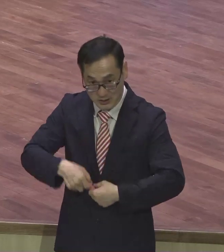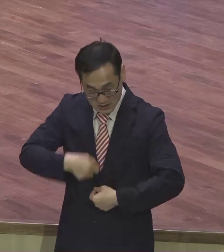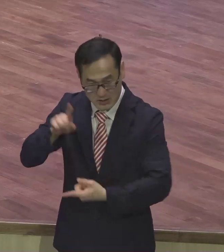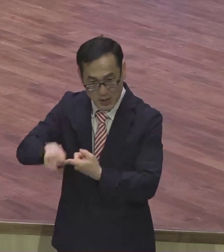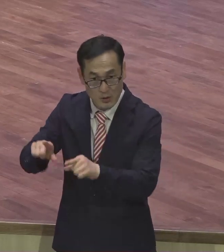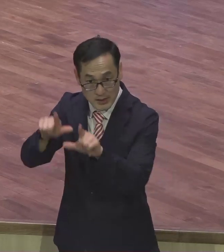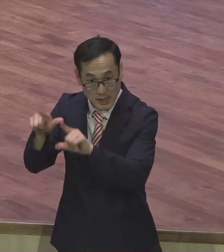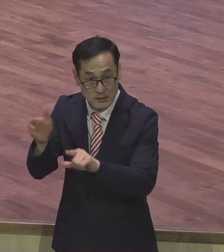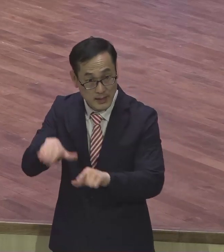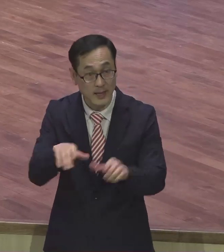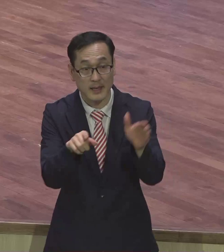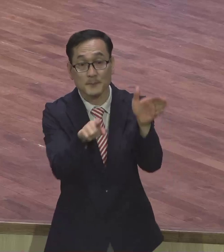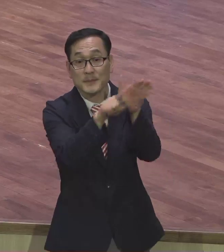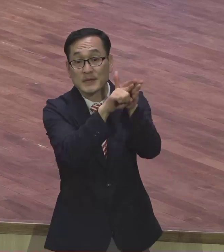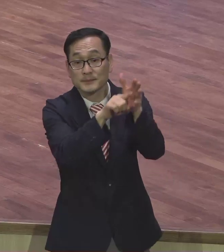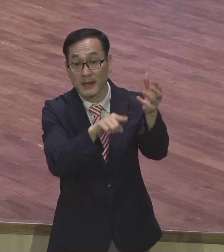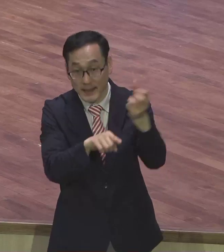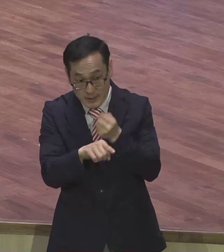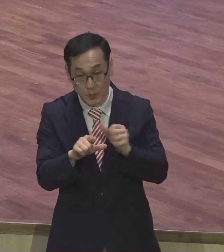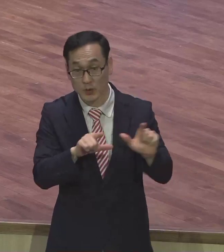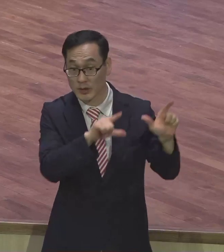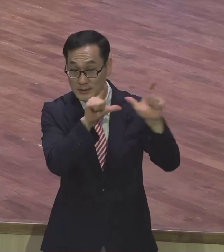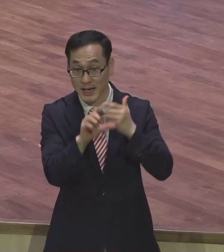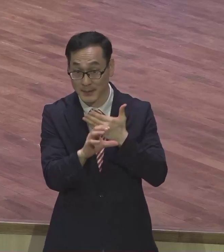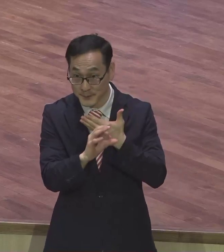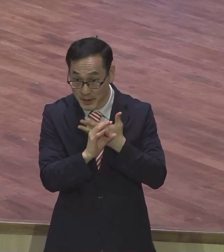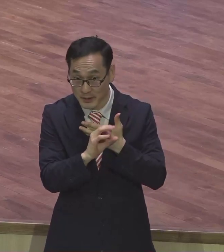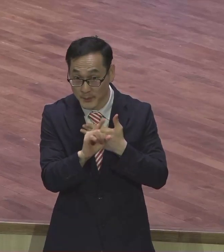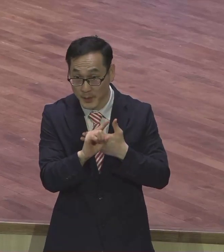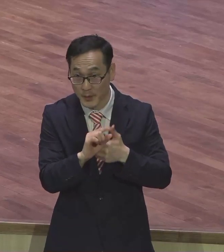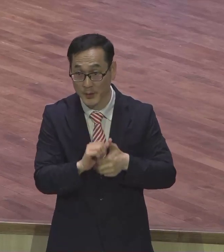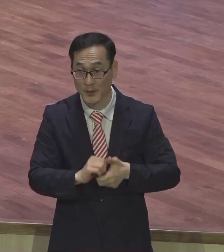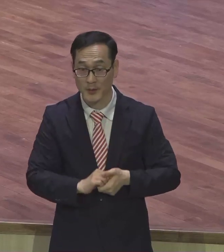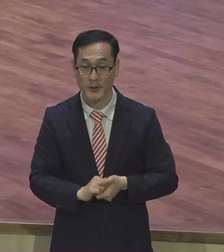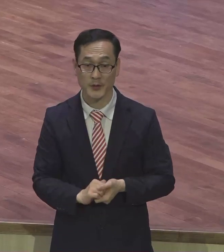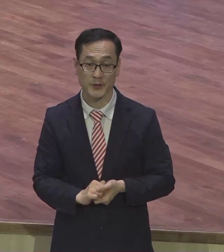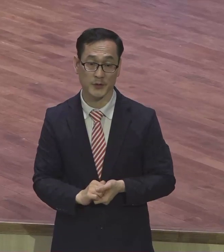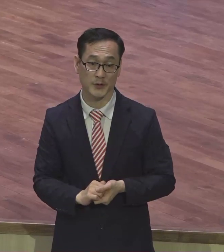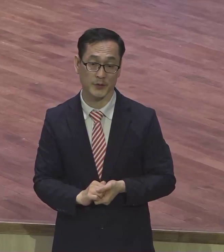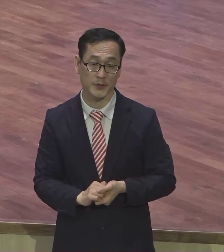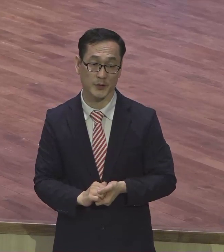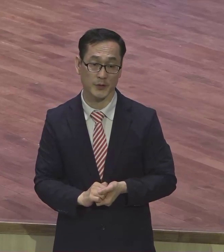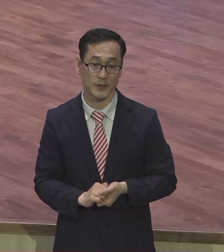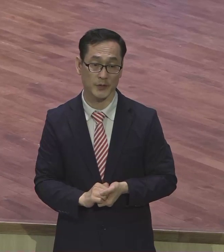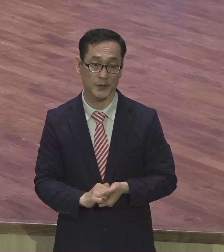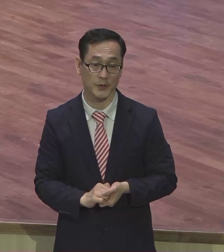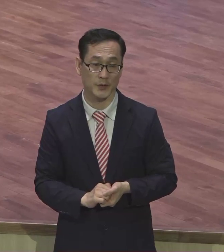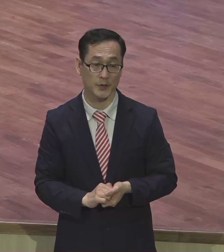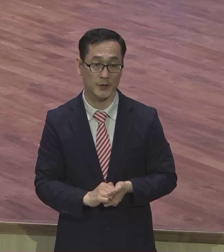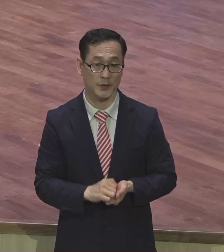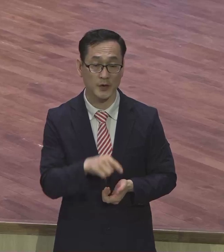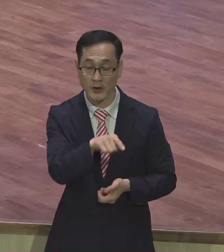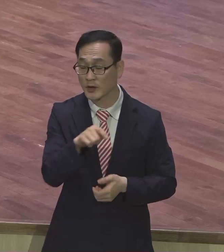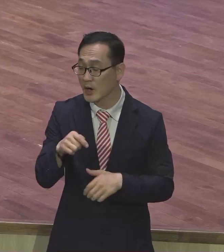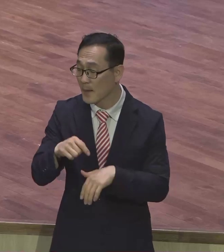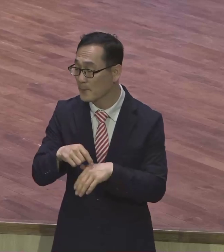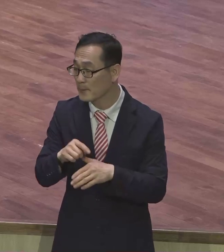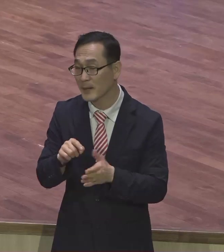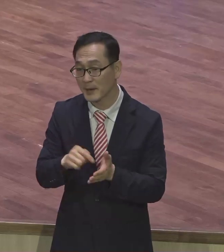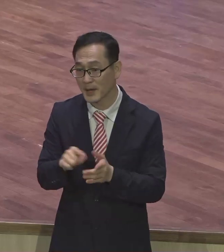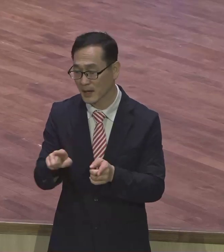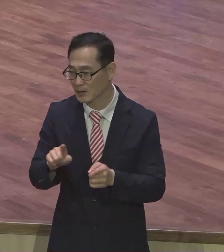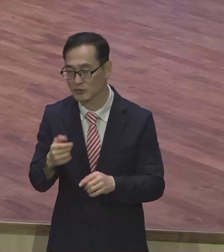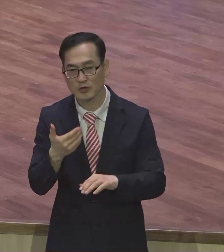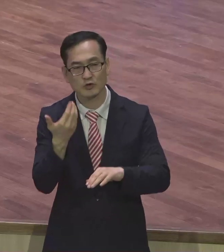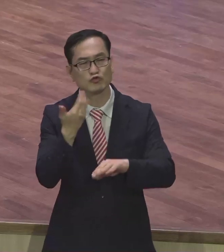믿음으로 말미암는 의인은 이같이 말하되 너 마음에 누가 하나에 올라가겠느냐 하지